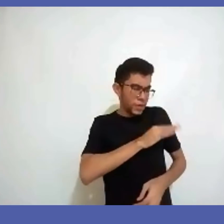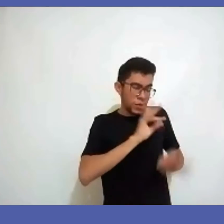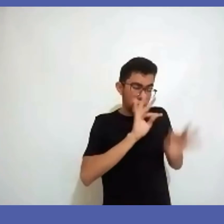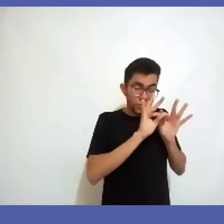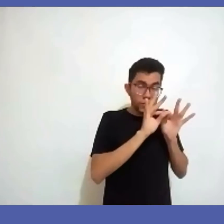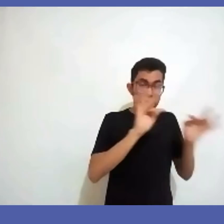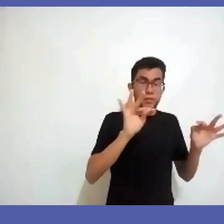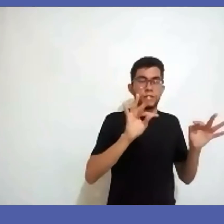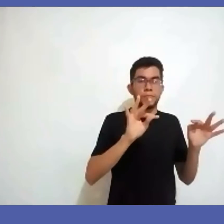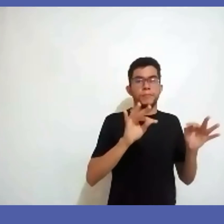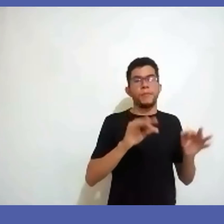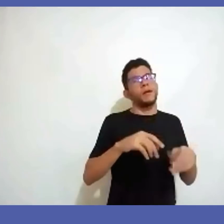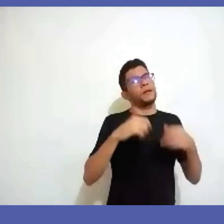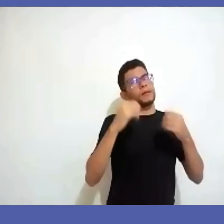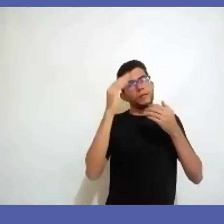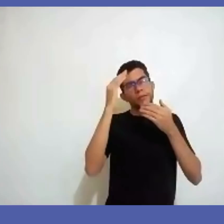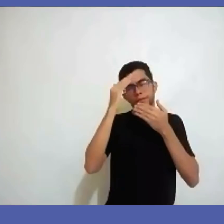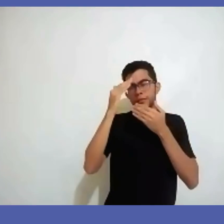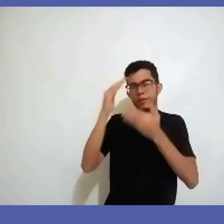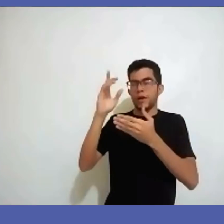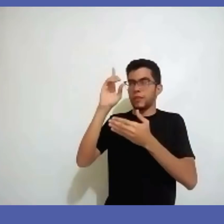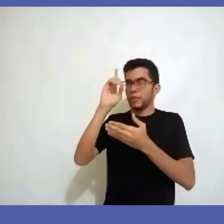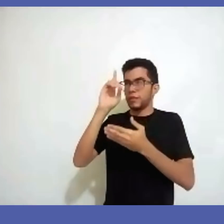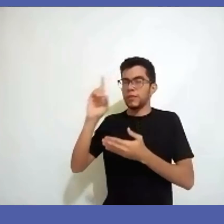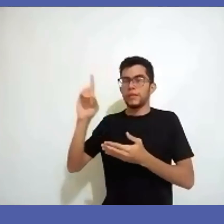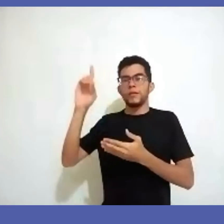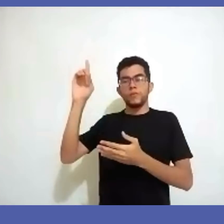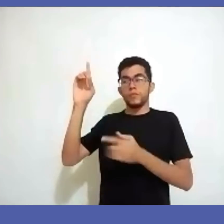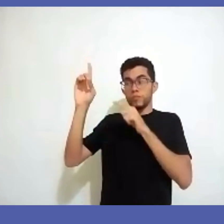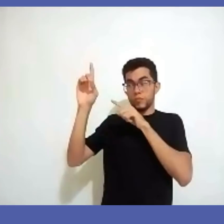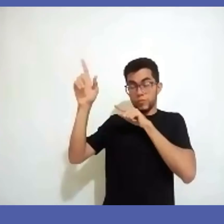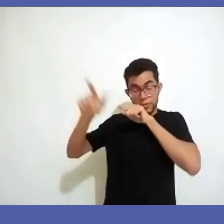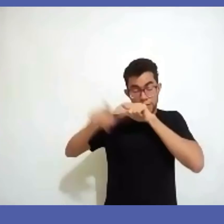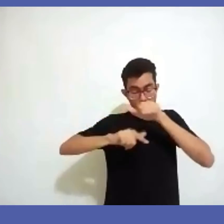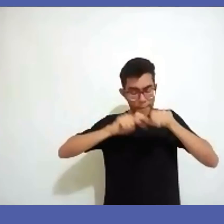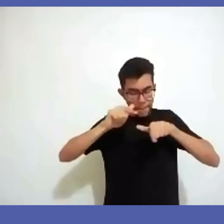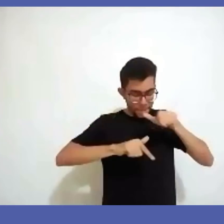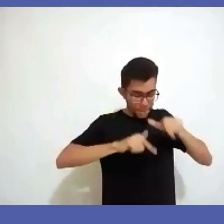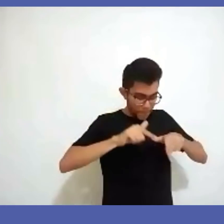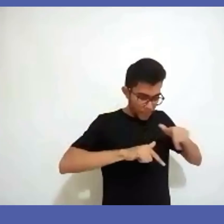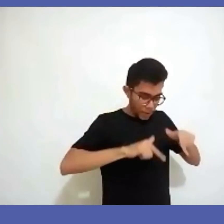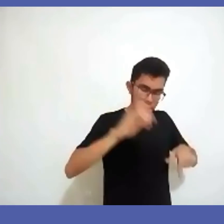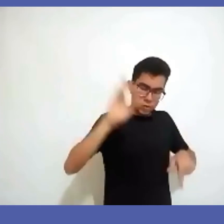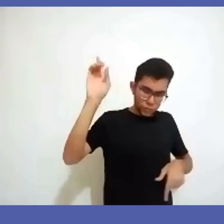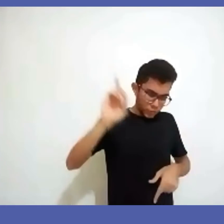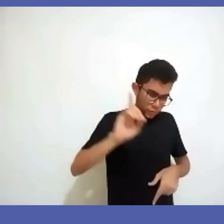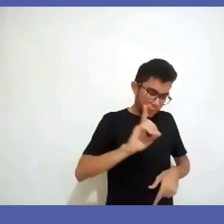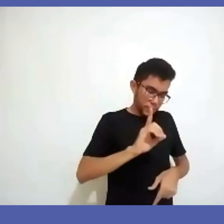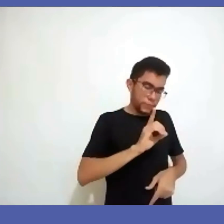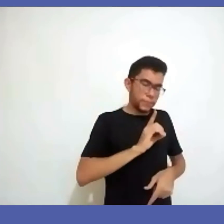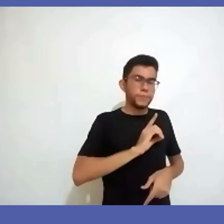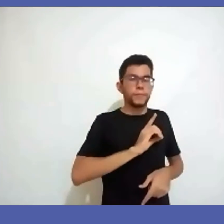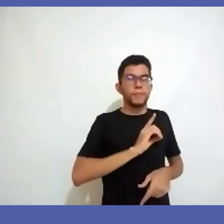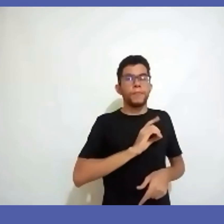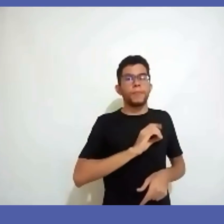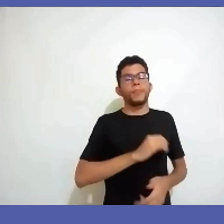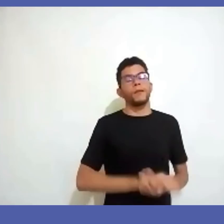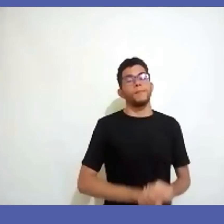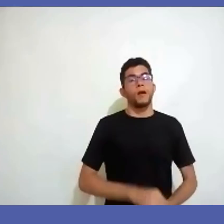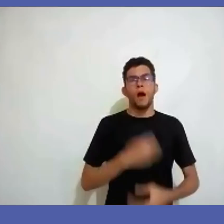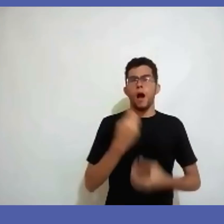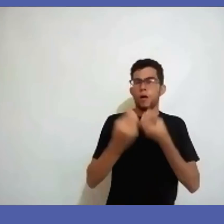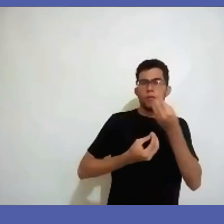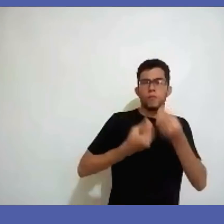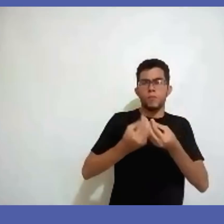Deus, irmãos, quem está fazendo esse trabalho é a lavagem de água pela palavra. A palavra